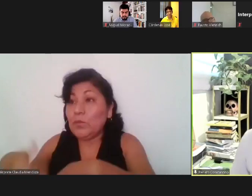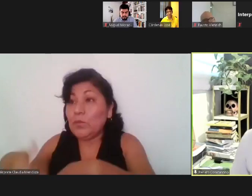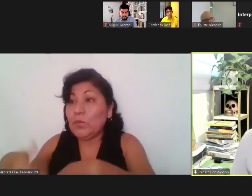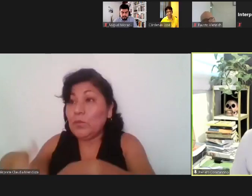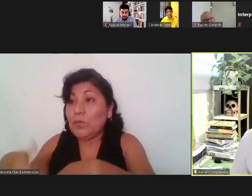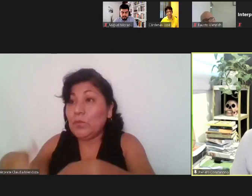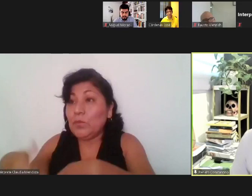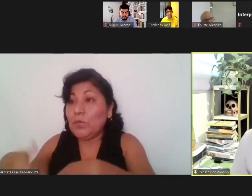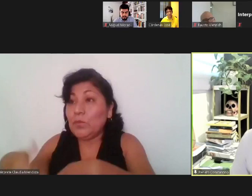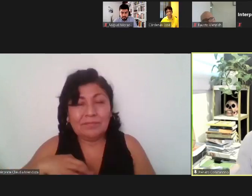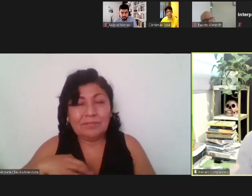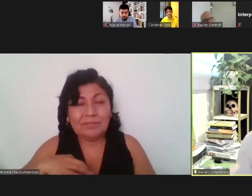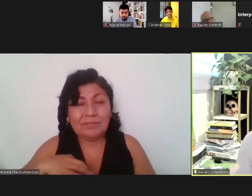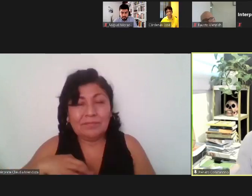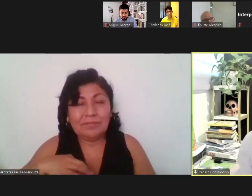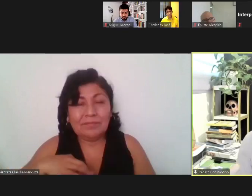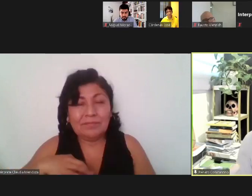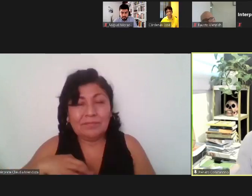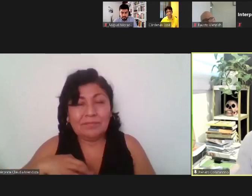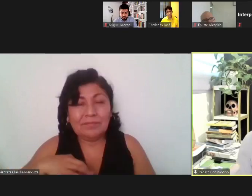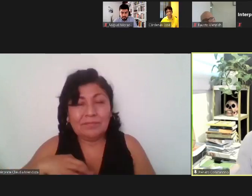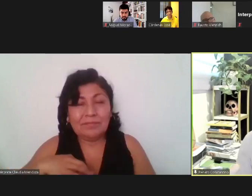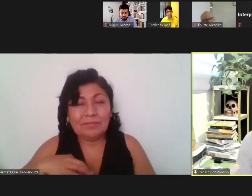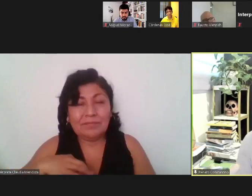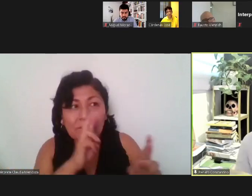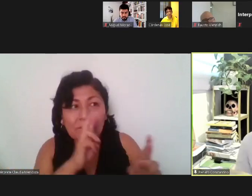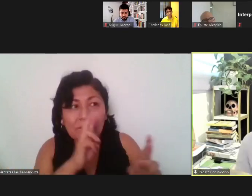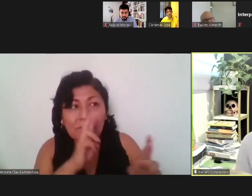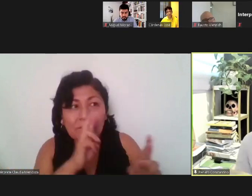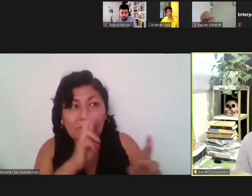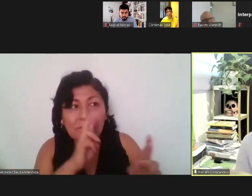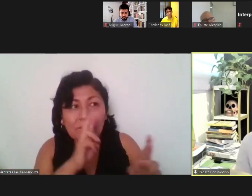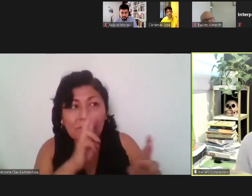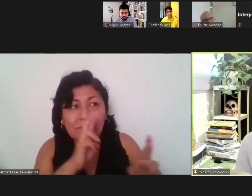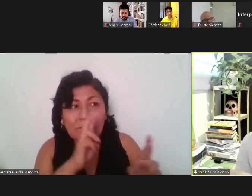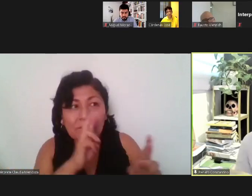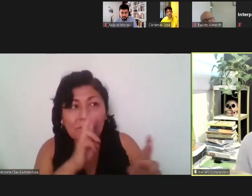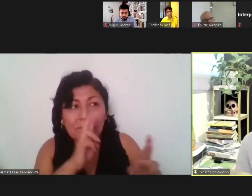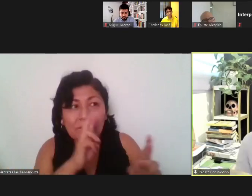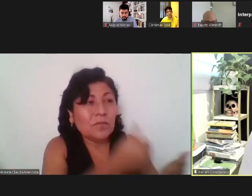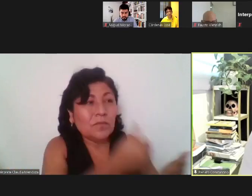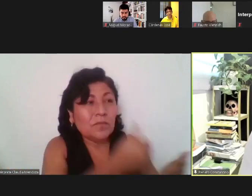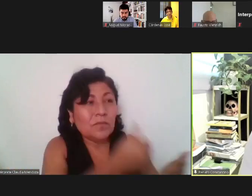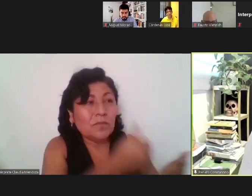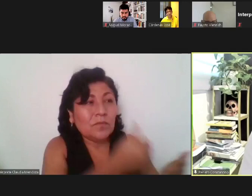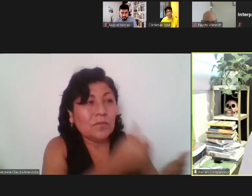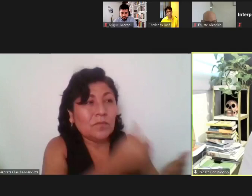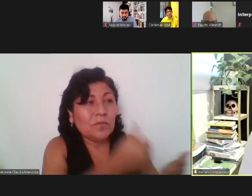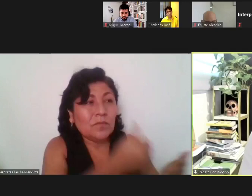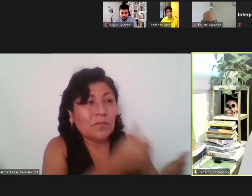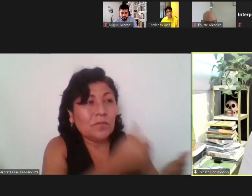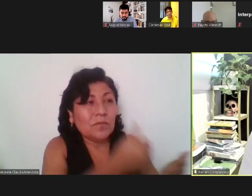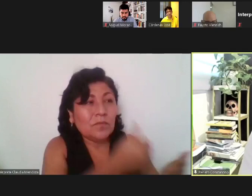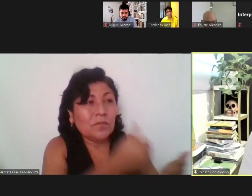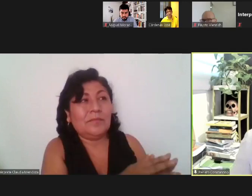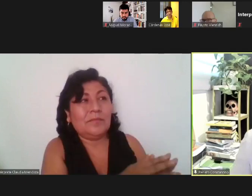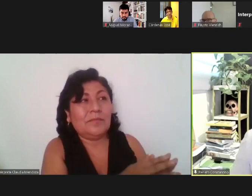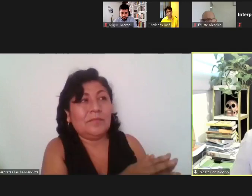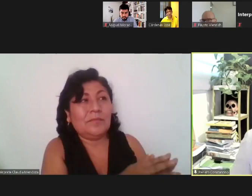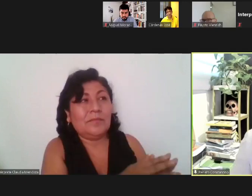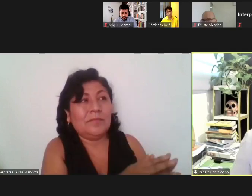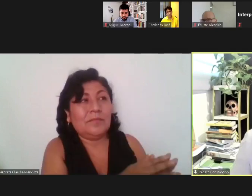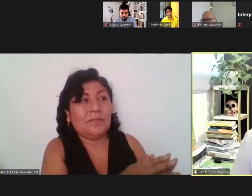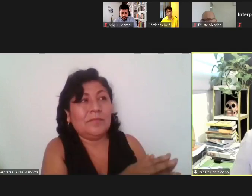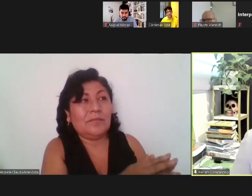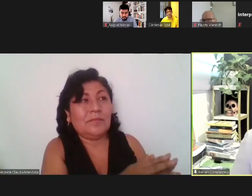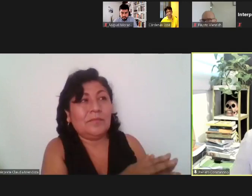respetando la integridad de la obra, se puedan hacer los cambios para que la obra sea accesible a los beneficiarios y que entonces justamente las personas